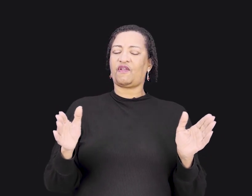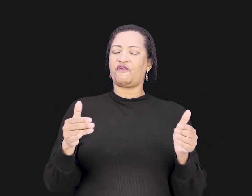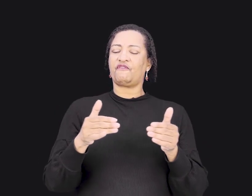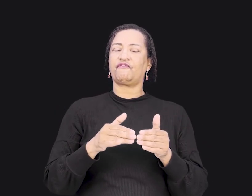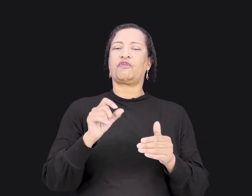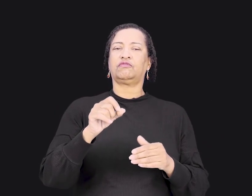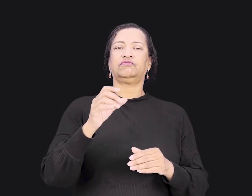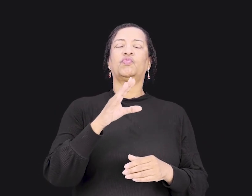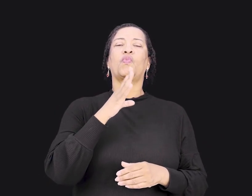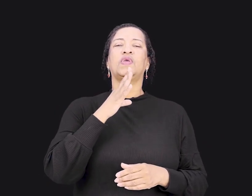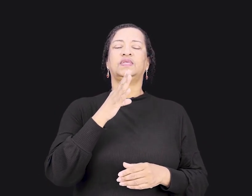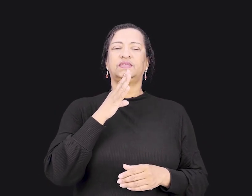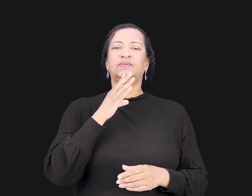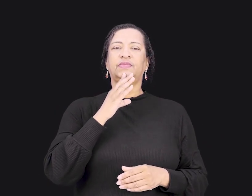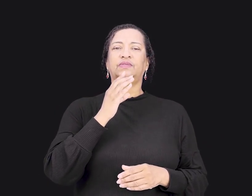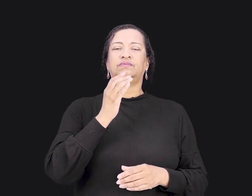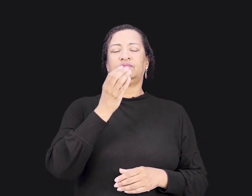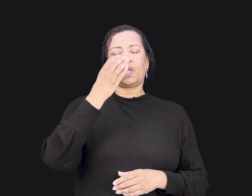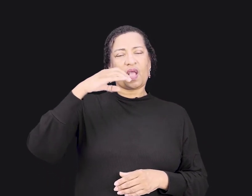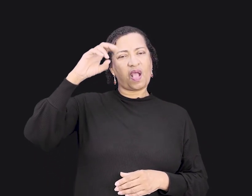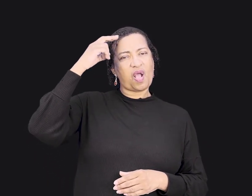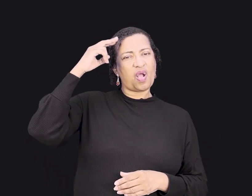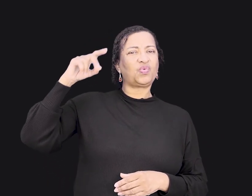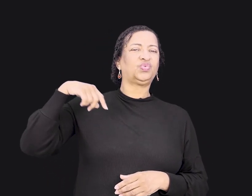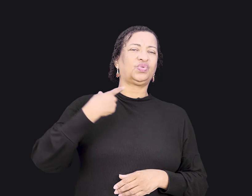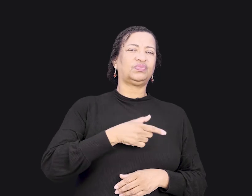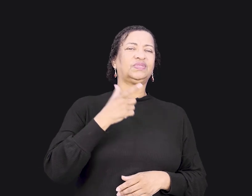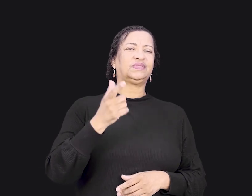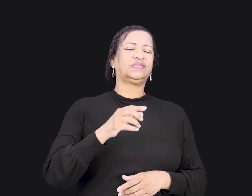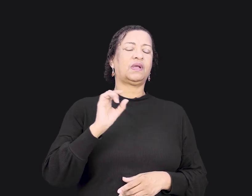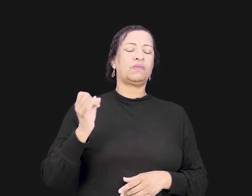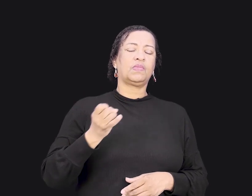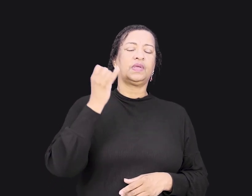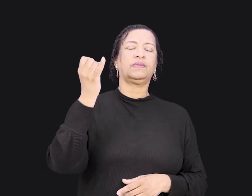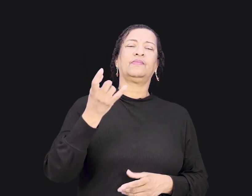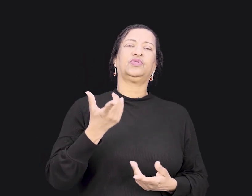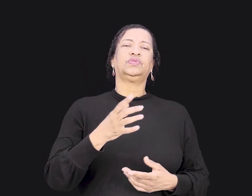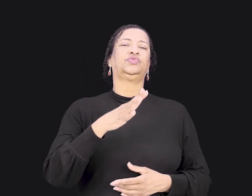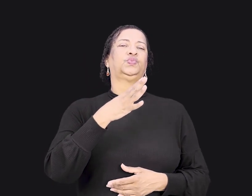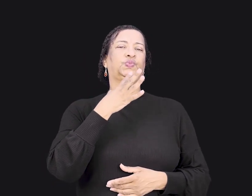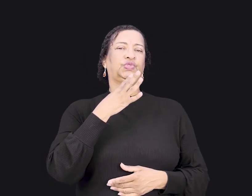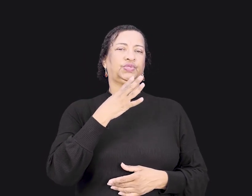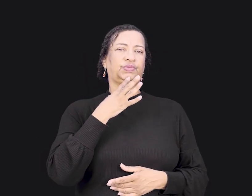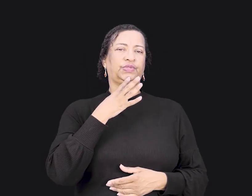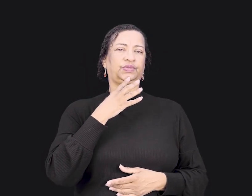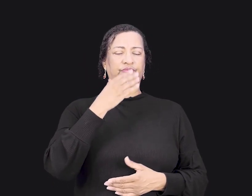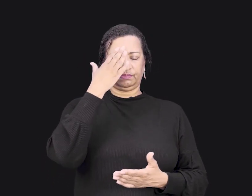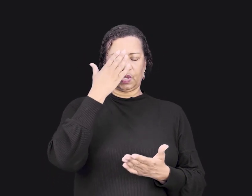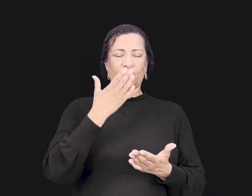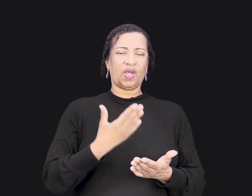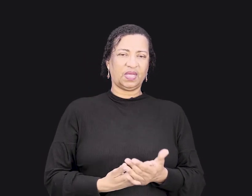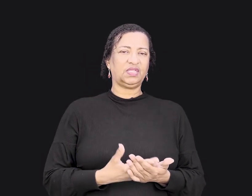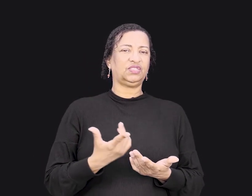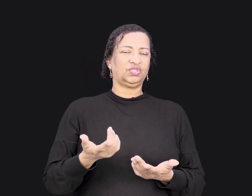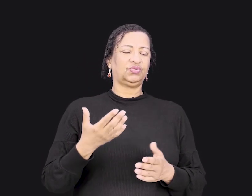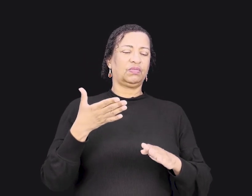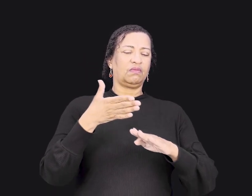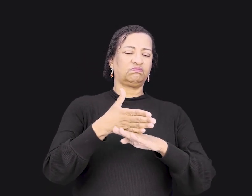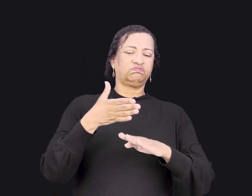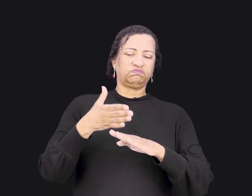Nossa cultura dá uma importância exagerada à virtude do conhecimento. Creio que essa tendência penetrou nas igrejas e hoje